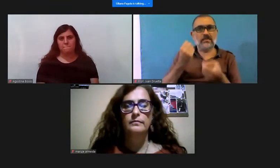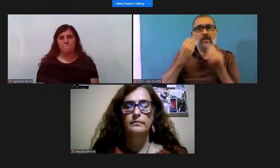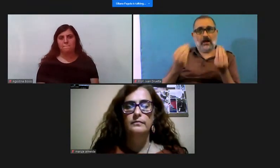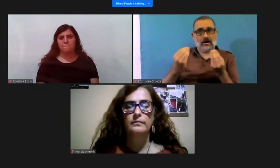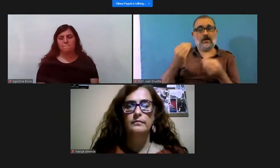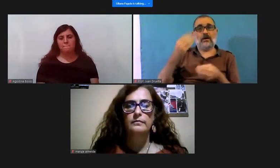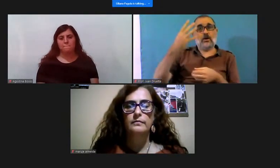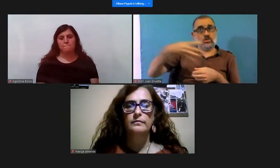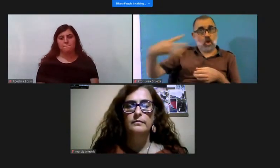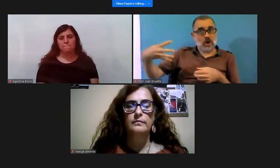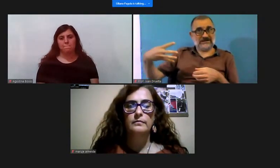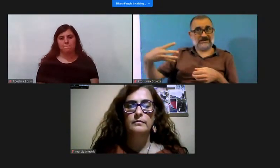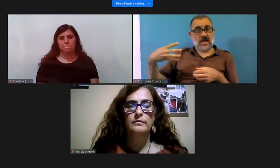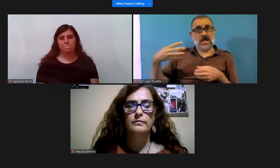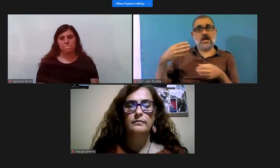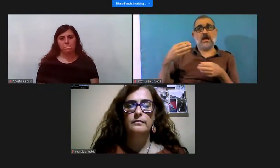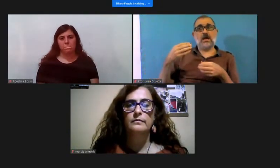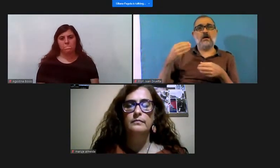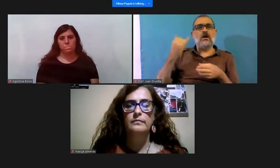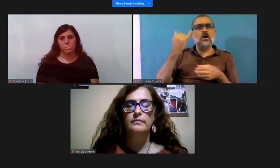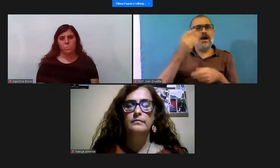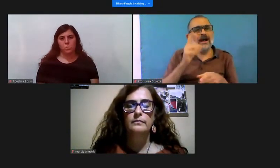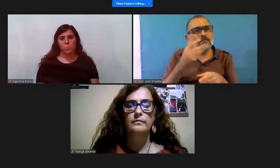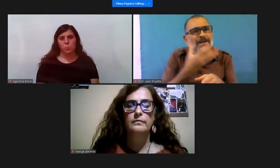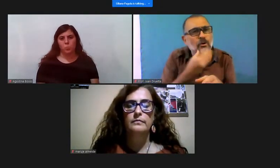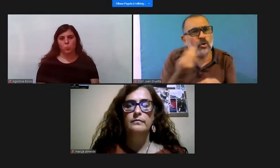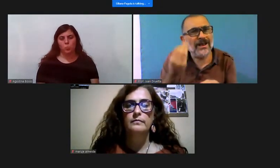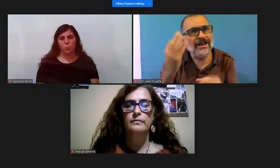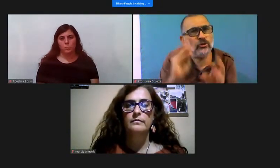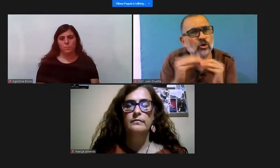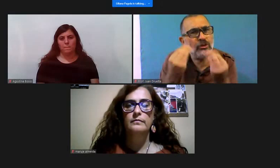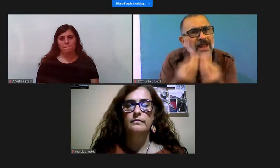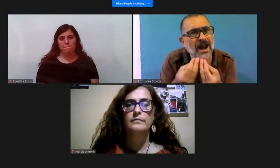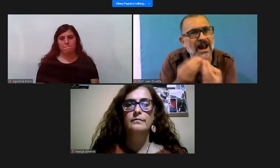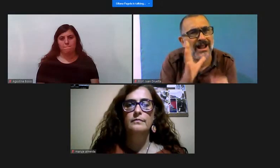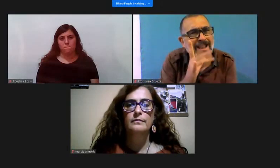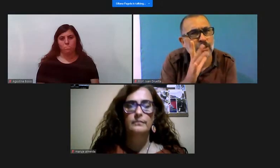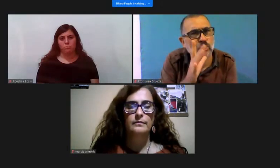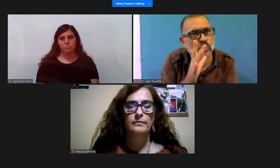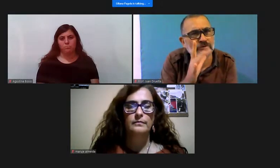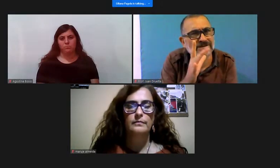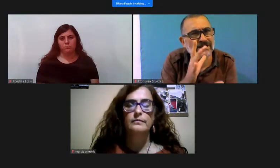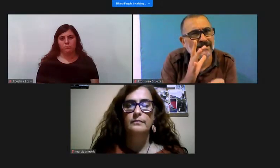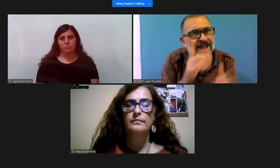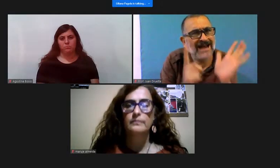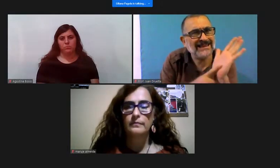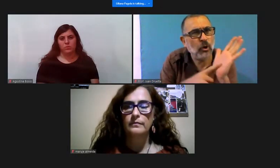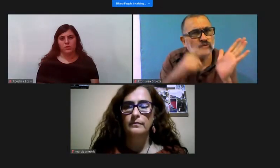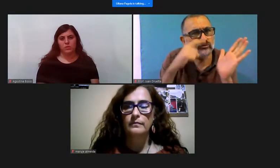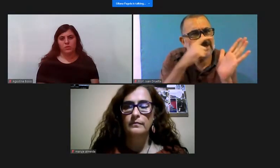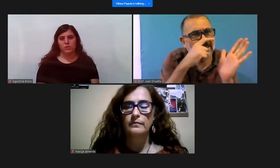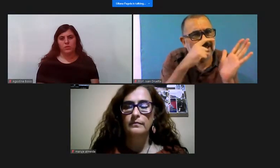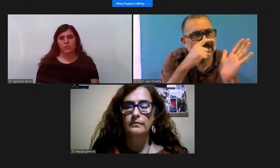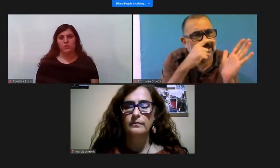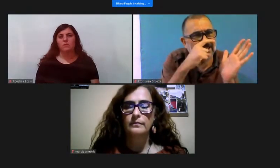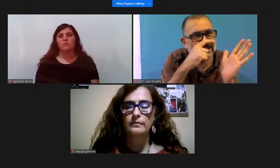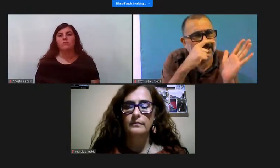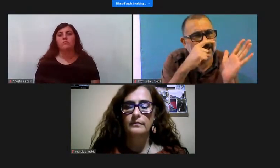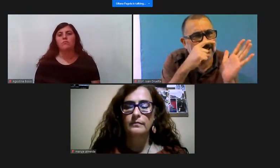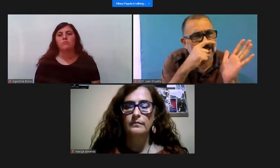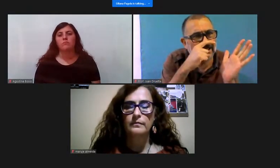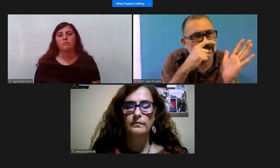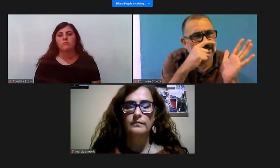utilizar estrategias para que pueda mejorar las condiciones de esta persona. Lo que vimos también en la TULSA, Maruja, en